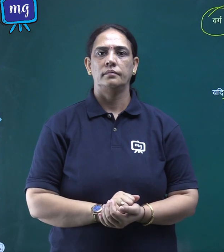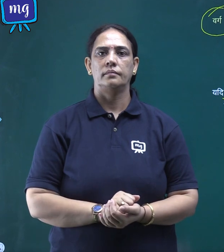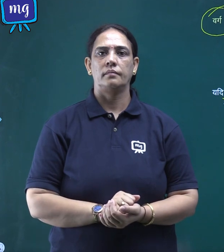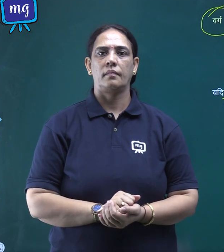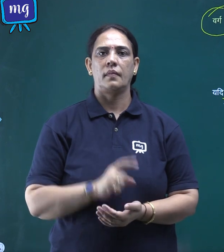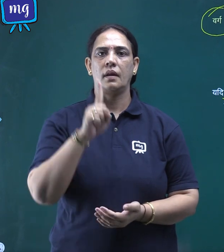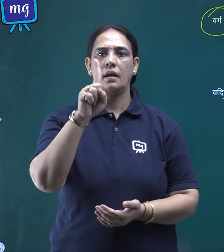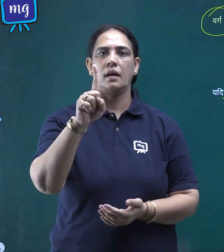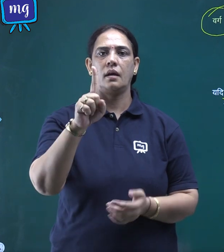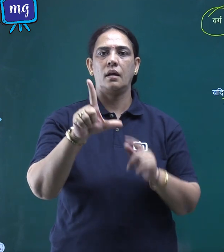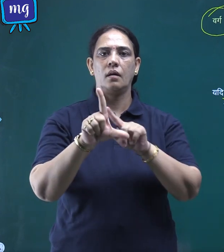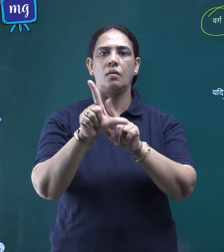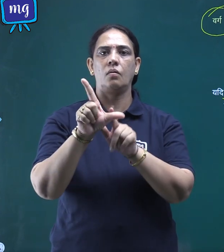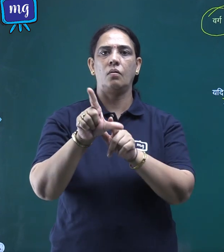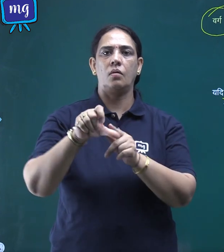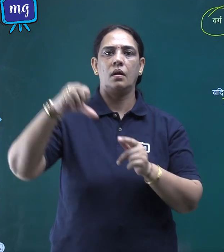एक कोण समकोण